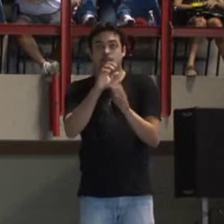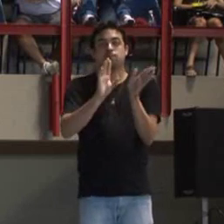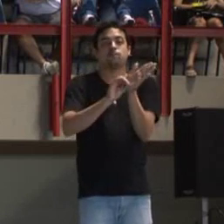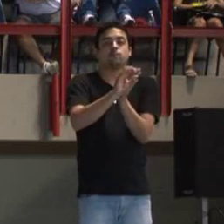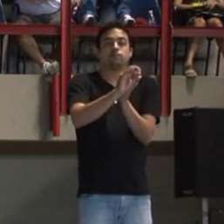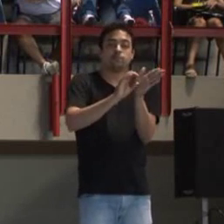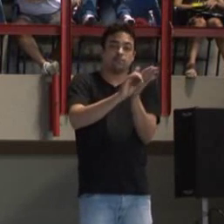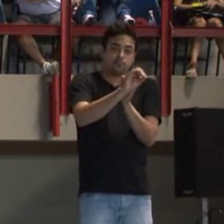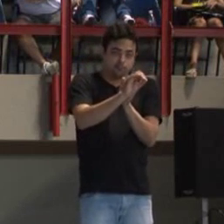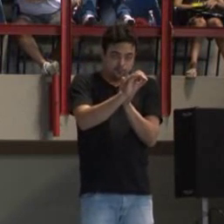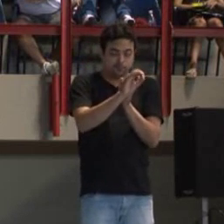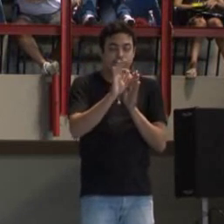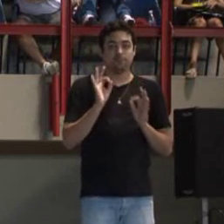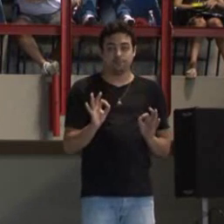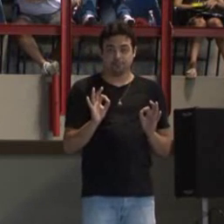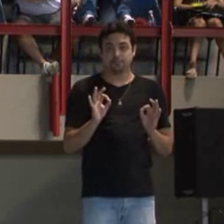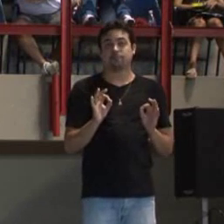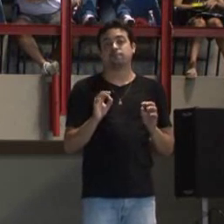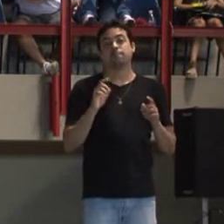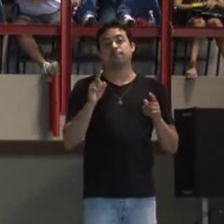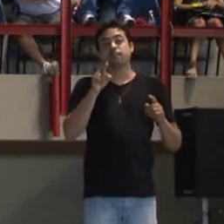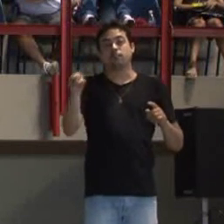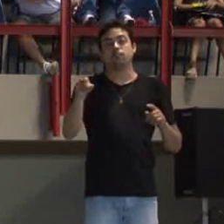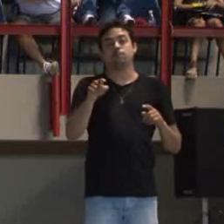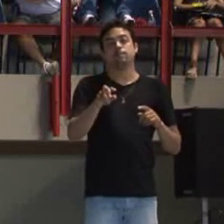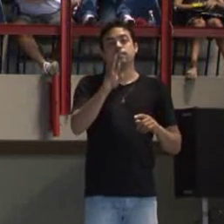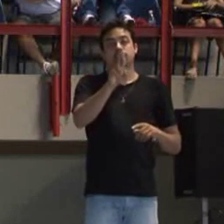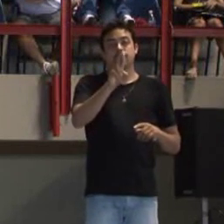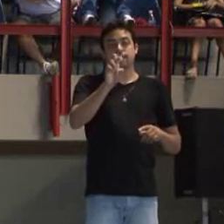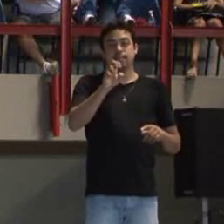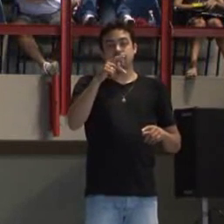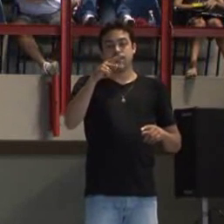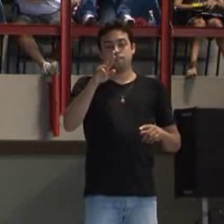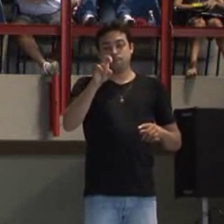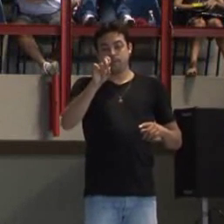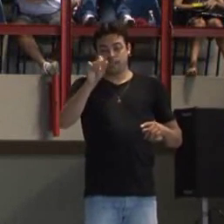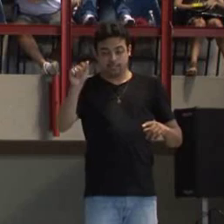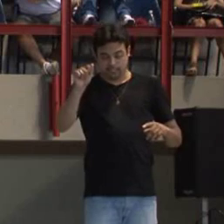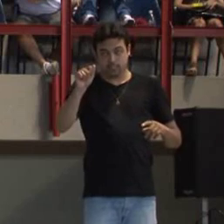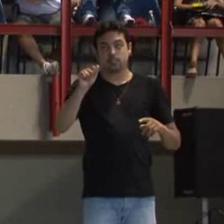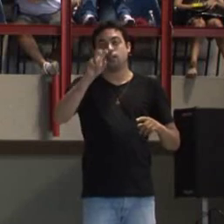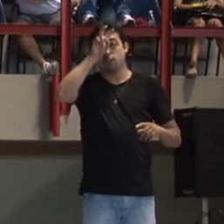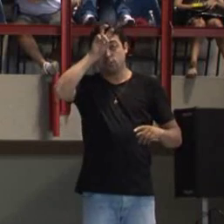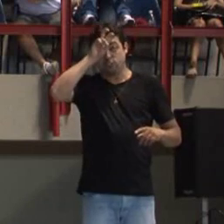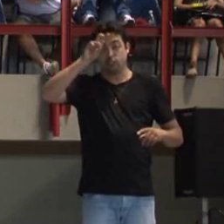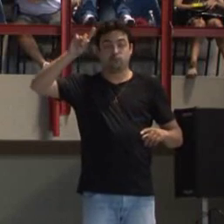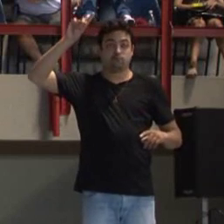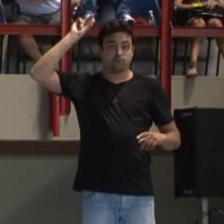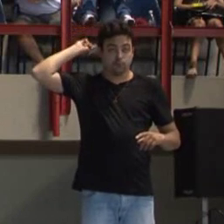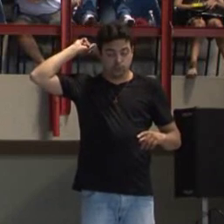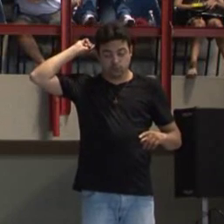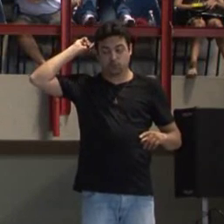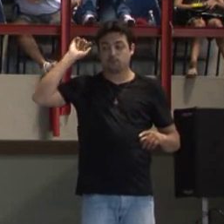bota no Google, e bote lá, represa no Egito Antigo.